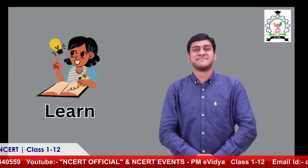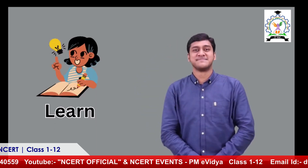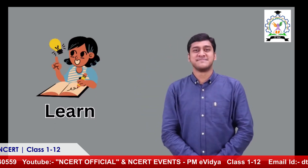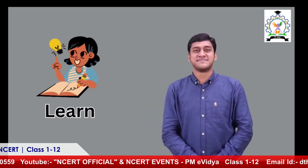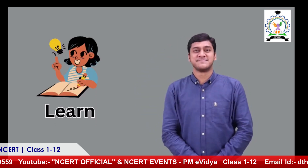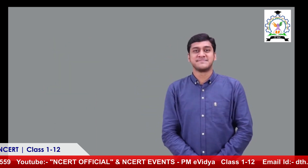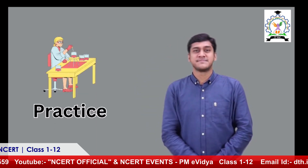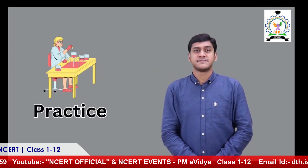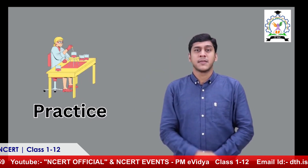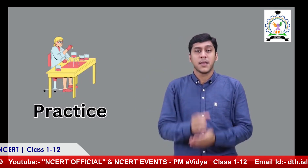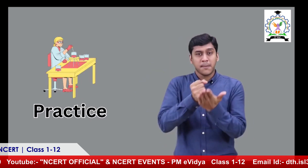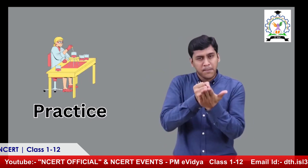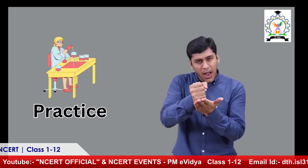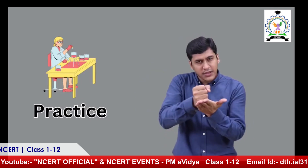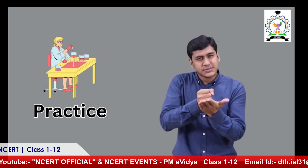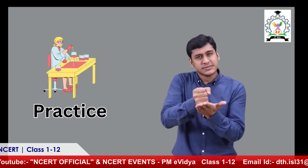सीखना,